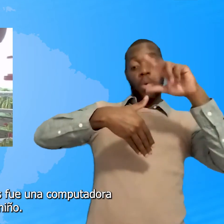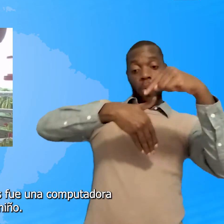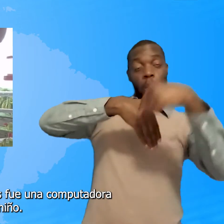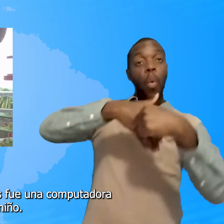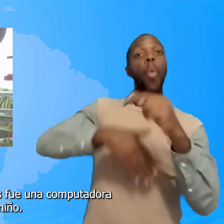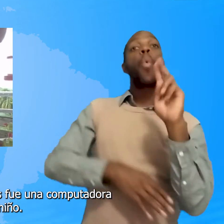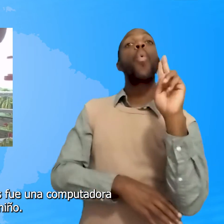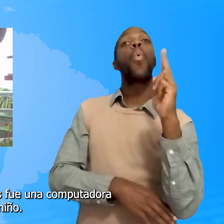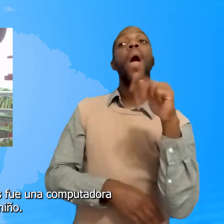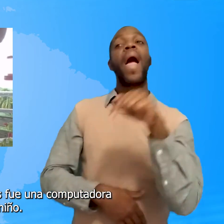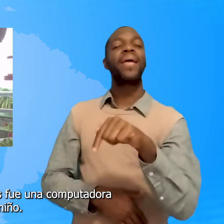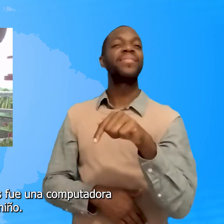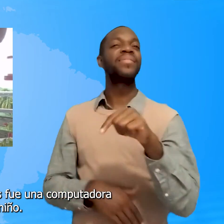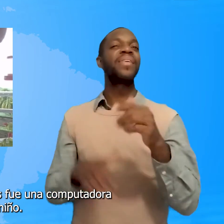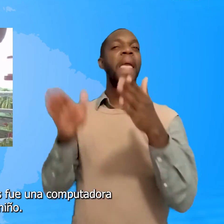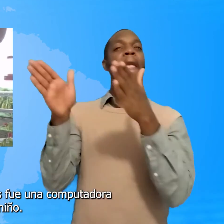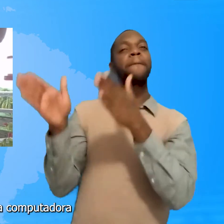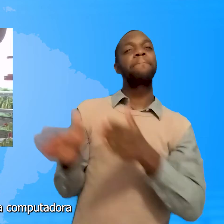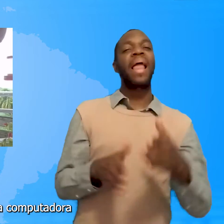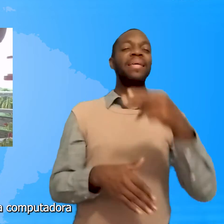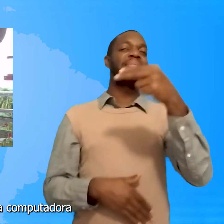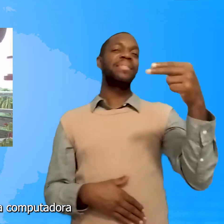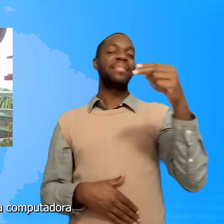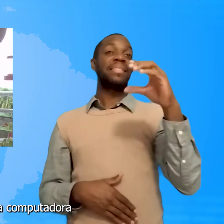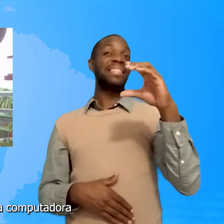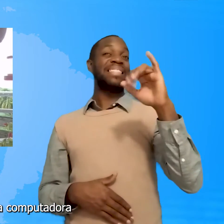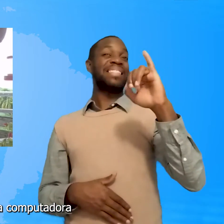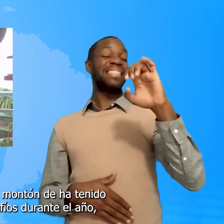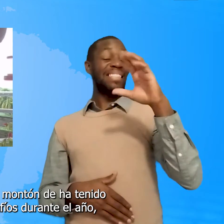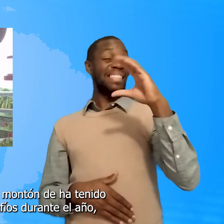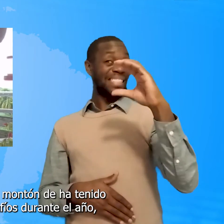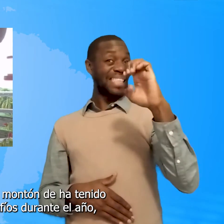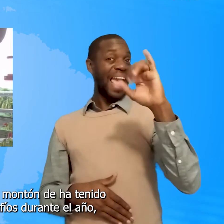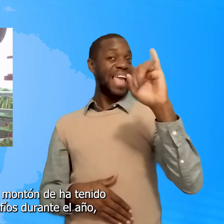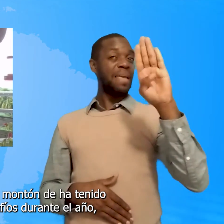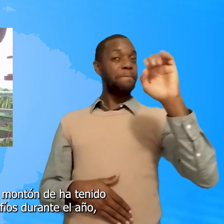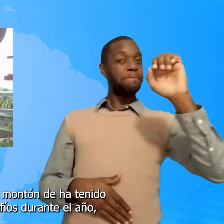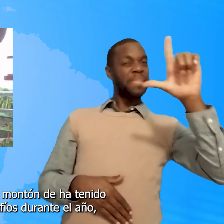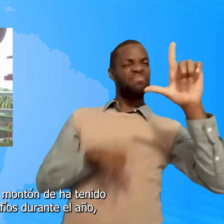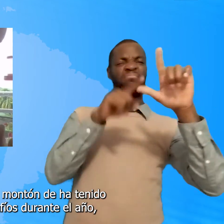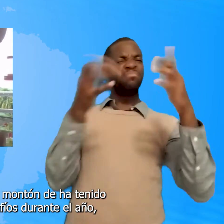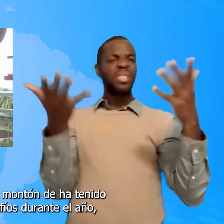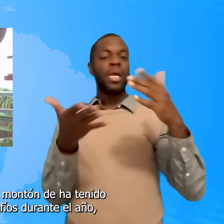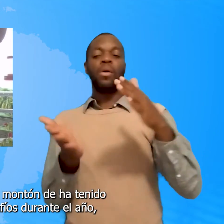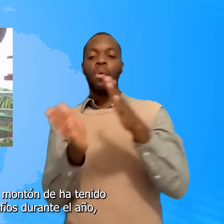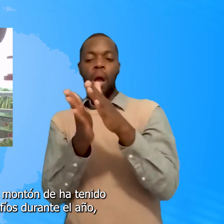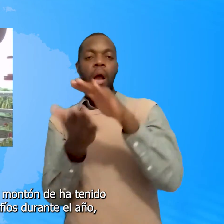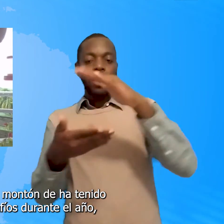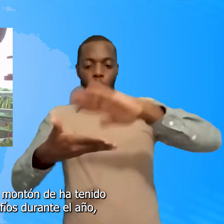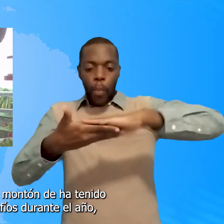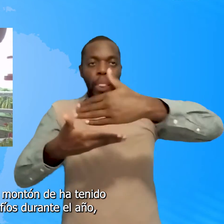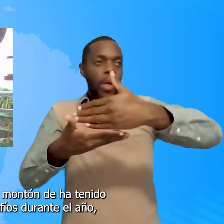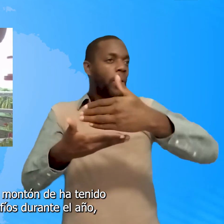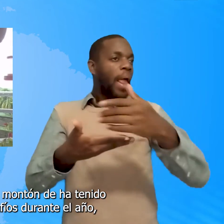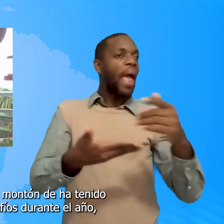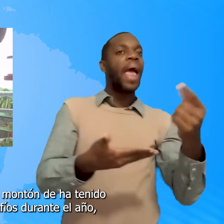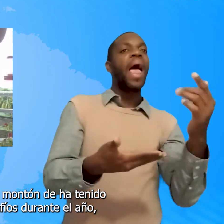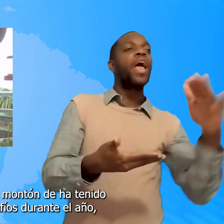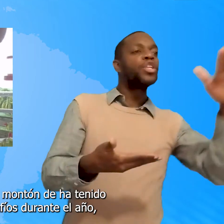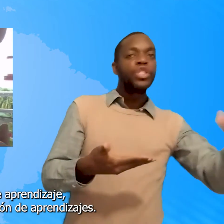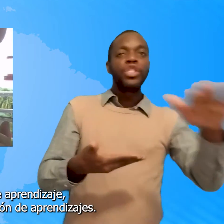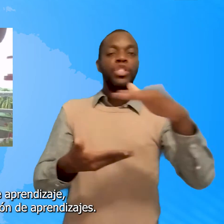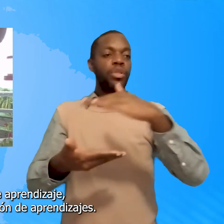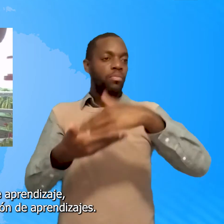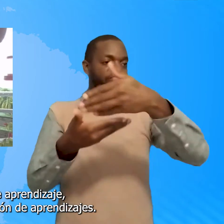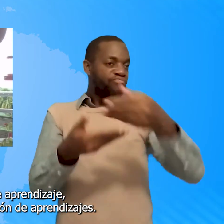atrás fue una computadora por niño, el proyecto de una computadora por niño que tiene ha tenido un montón de desafíos durante